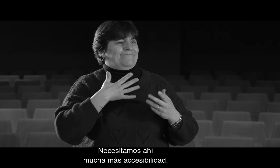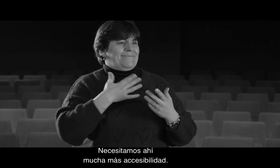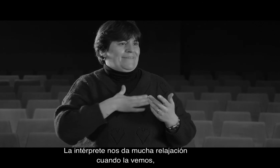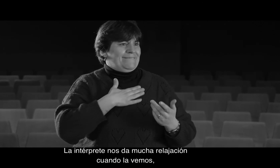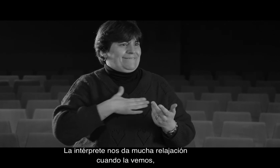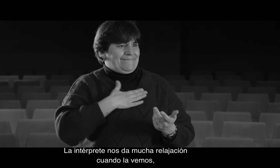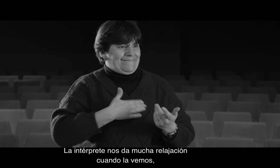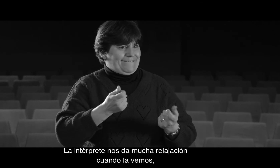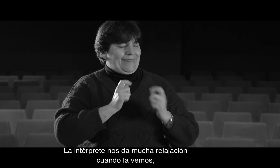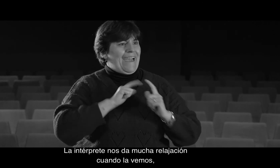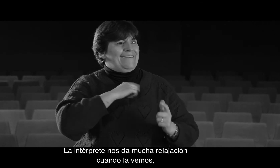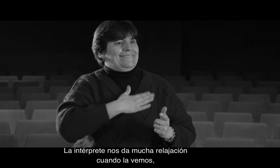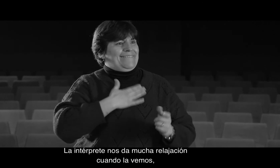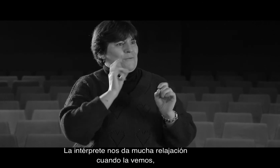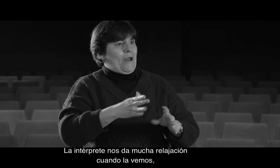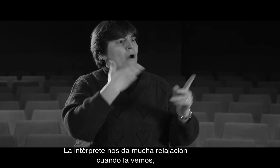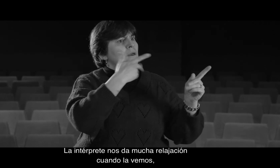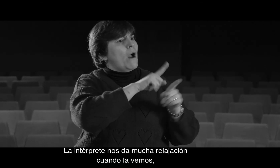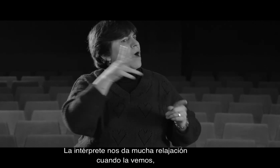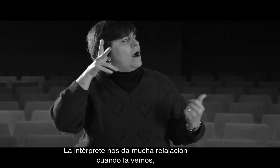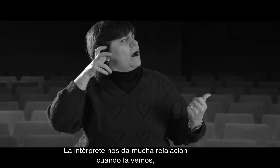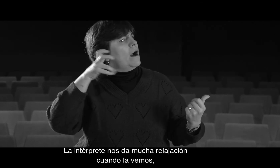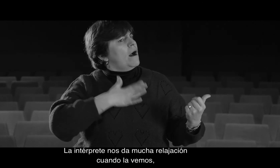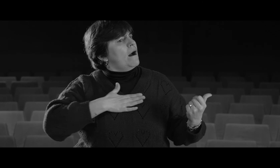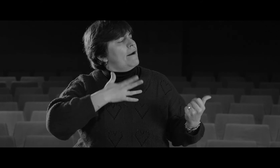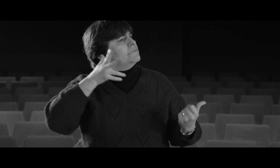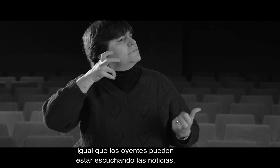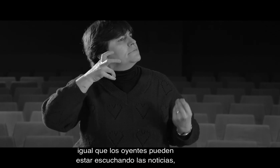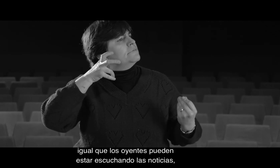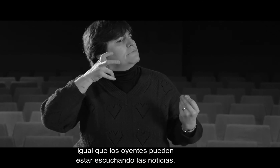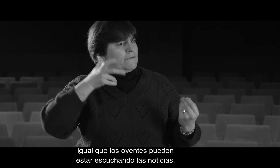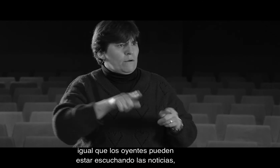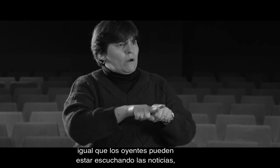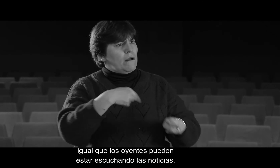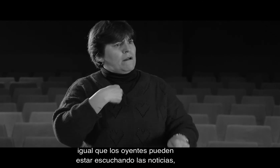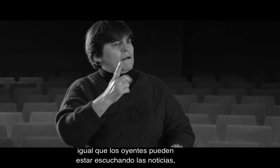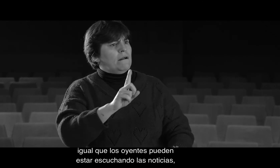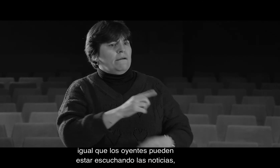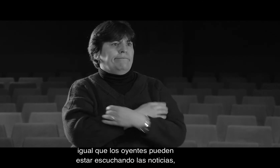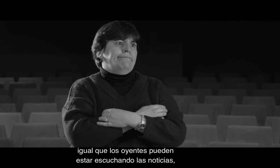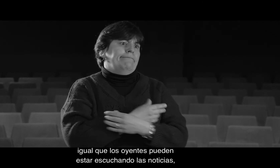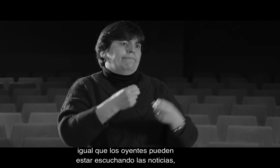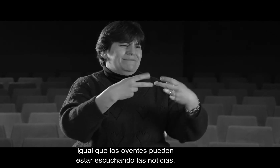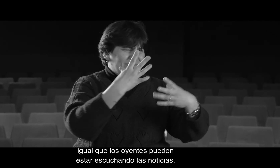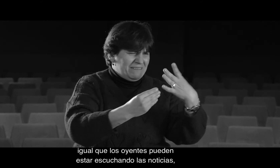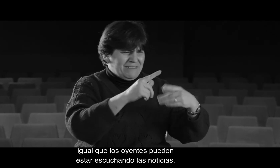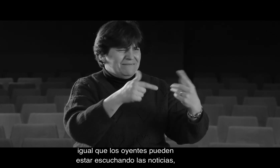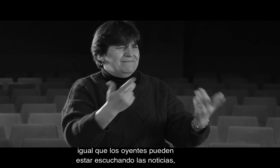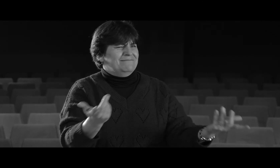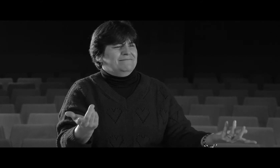accesibilidad. La intérprete nos da mucha relajación cuando la vemos, igual que los oyentes pueden estar escuchando las noticias. Yo no